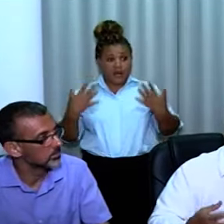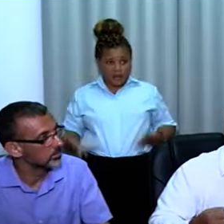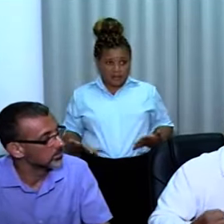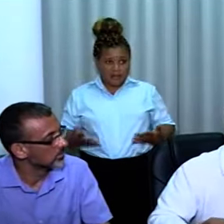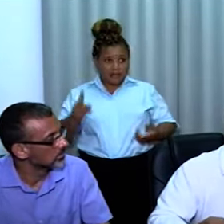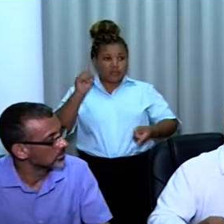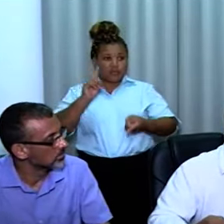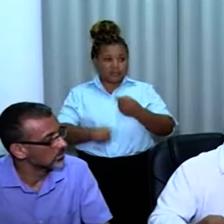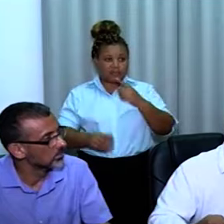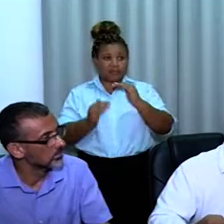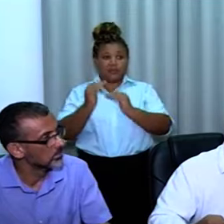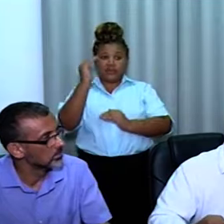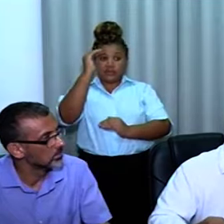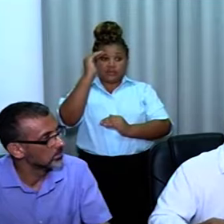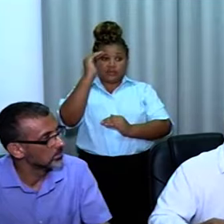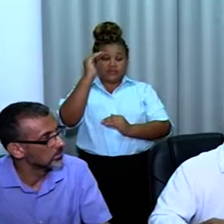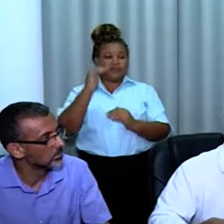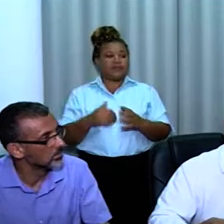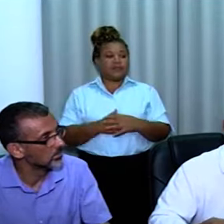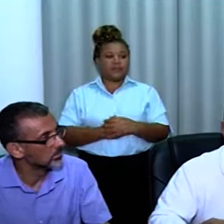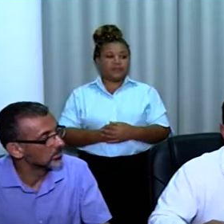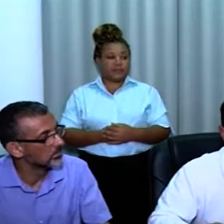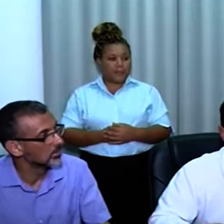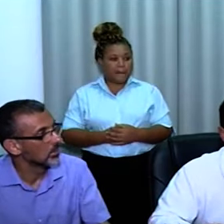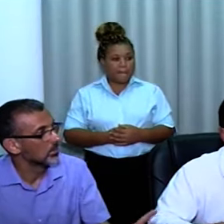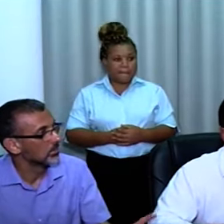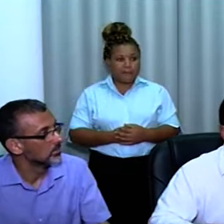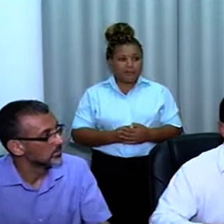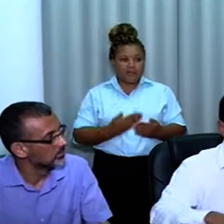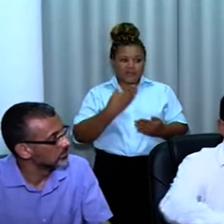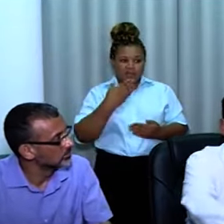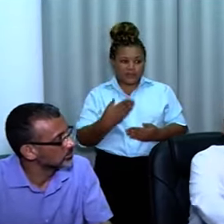est pour faire prévention. Merci.